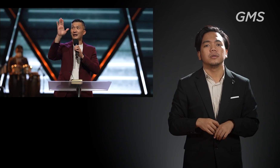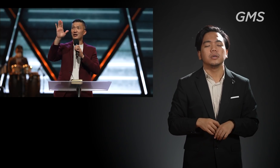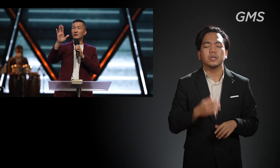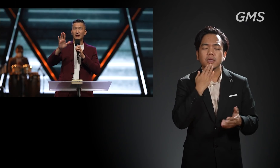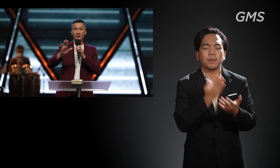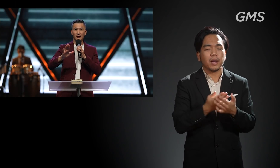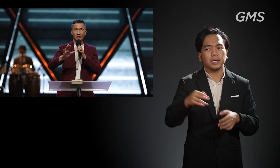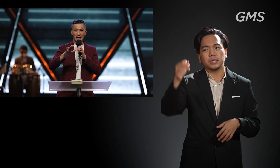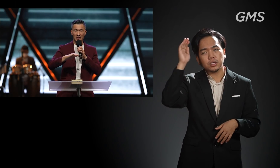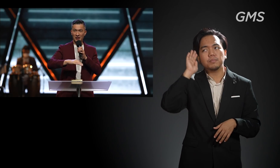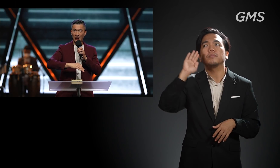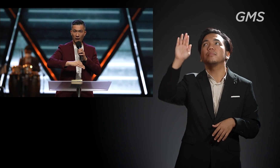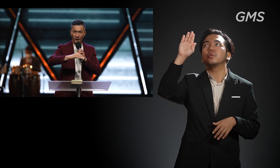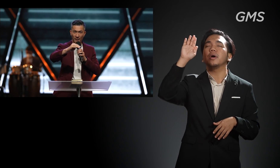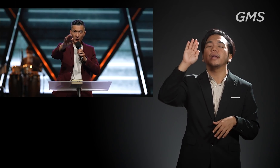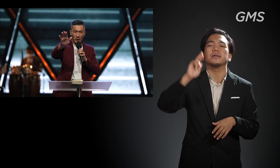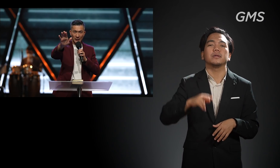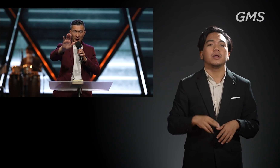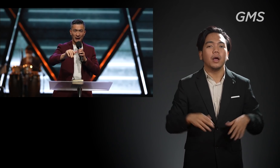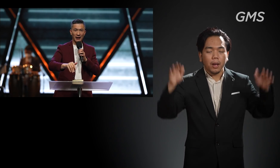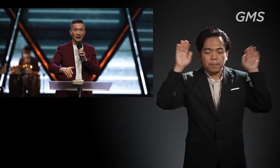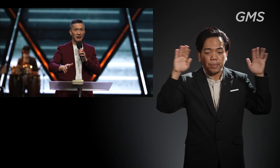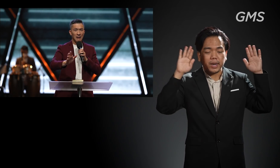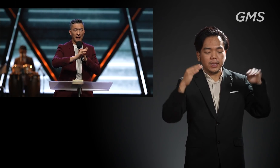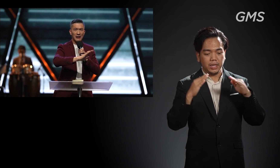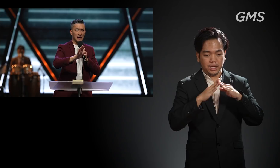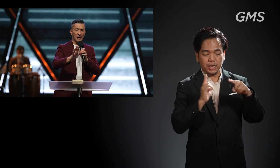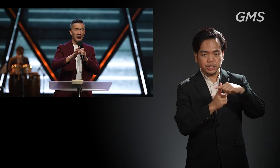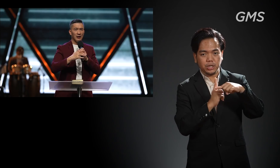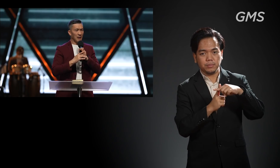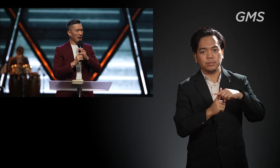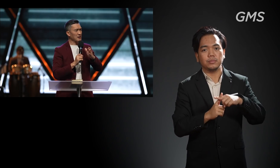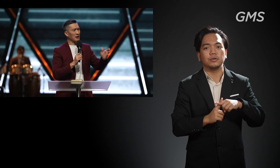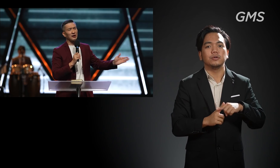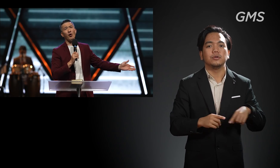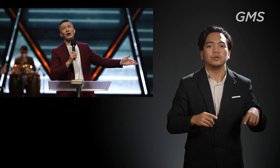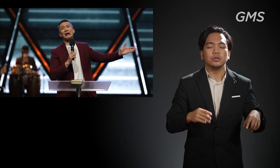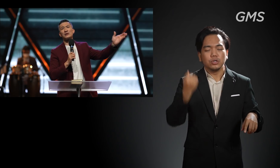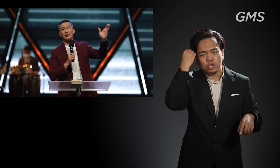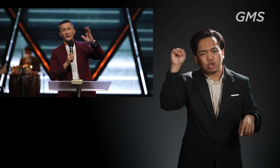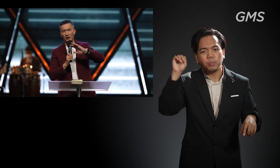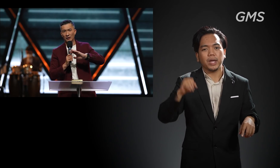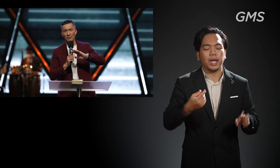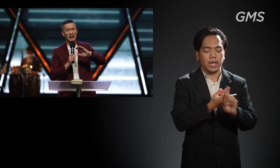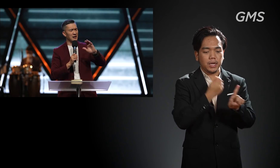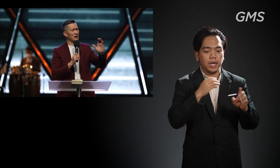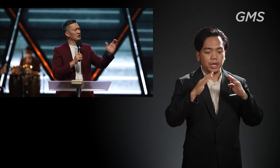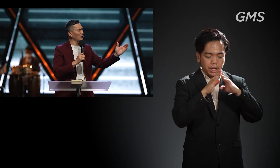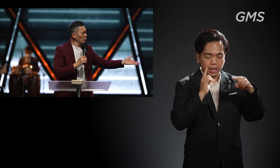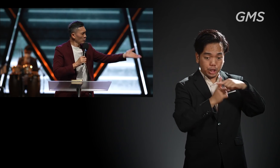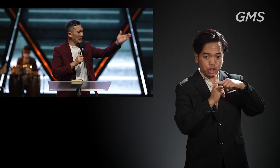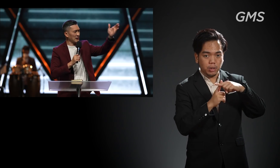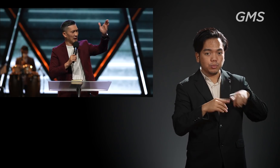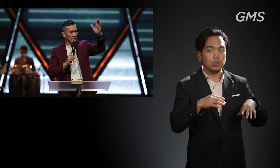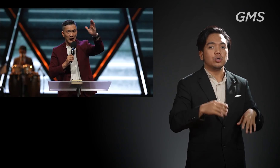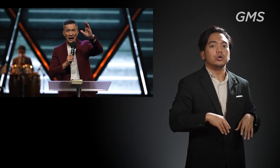Berkati gereja-Mu. Untuk dari sini selalu firman Tuhan diberitakan. Mengajarkan the whole counsel of God. Mengajarkan